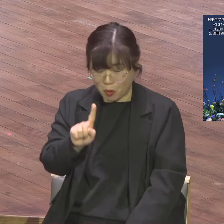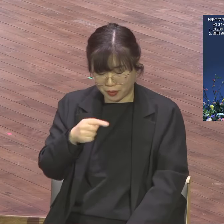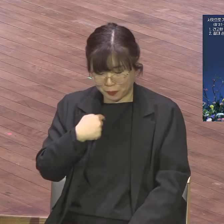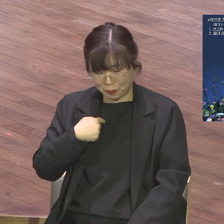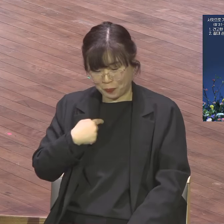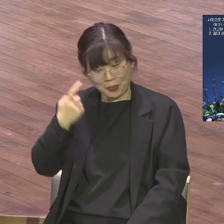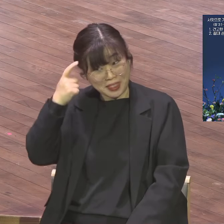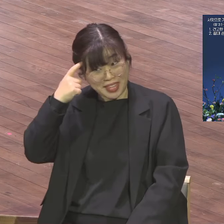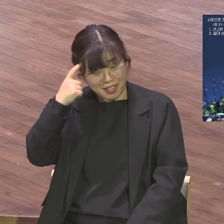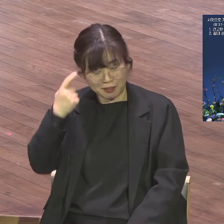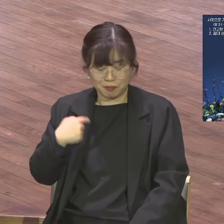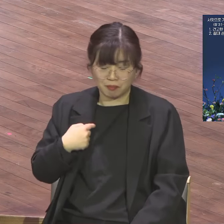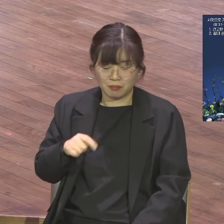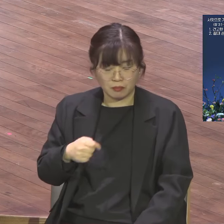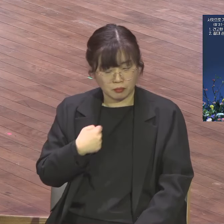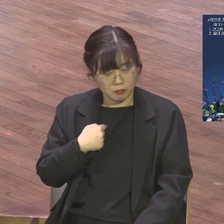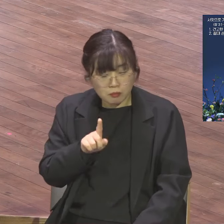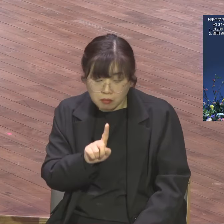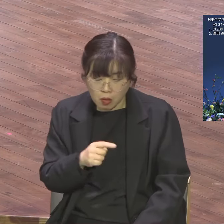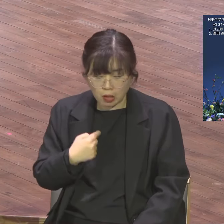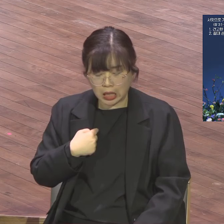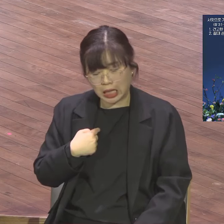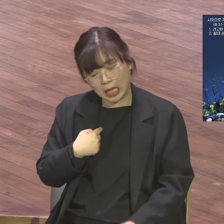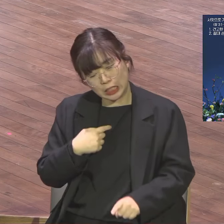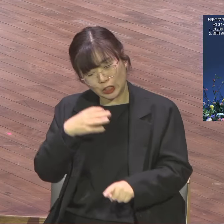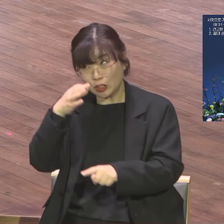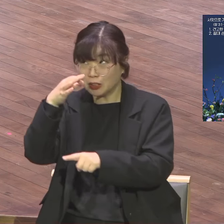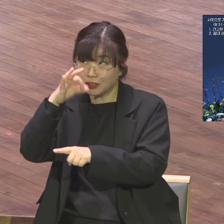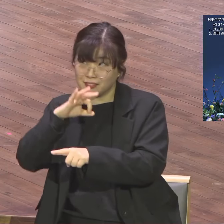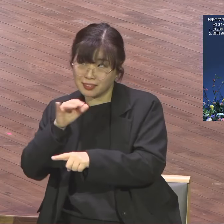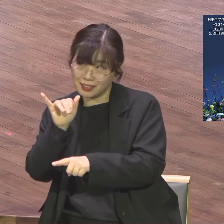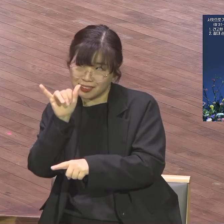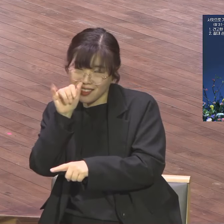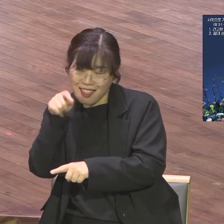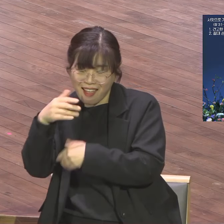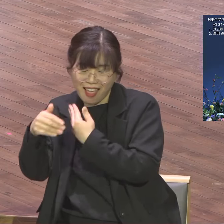따르지 않는 이런 이성적인 합리적인